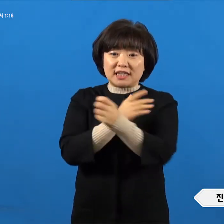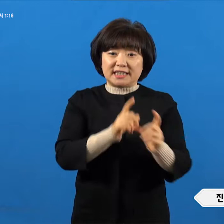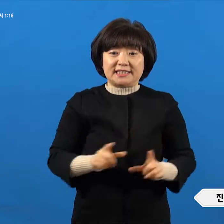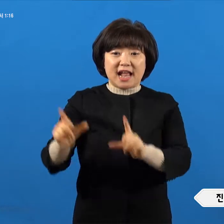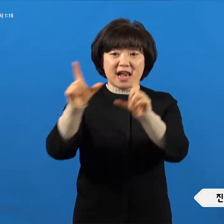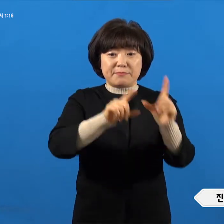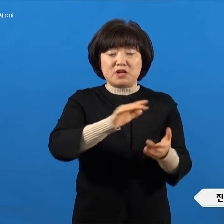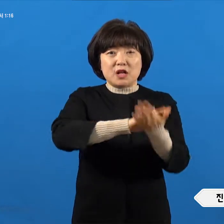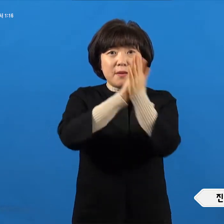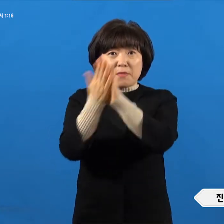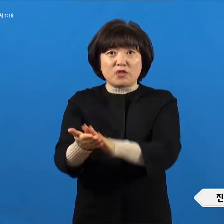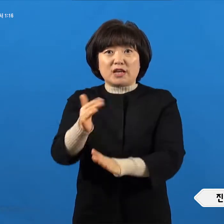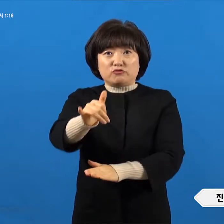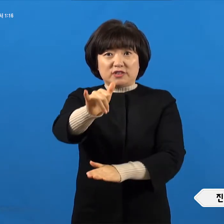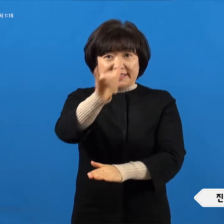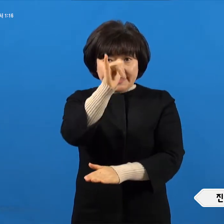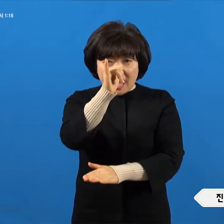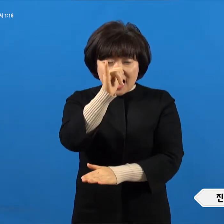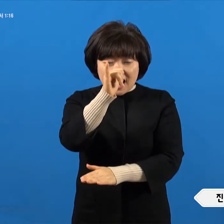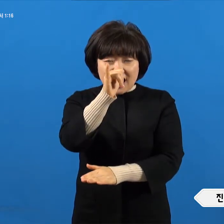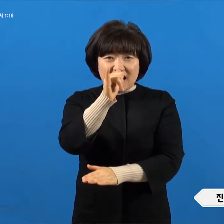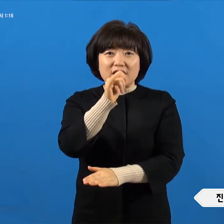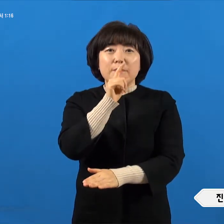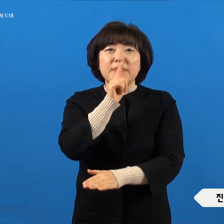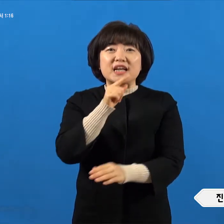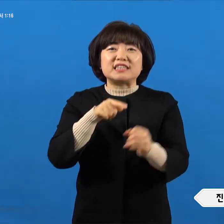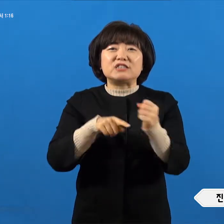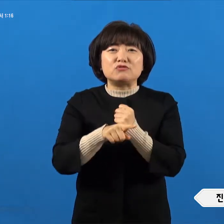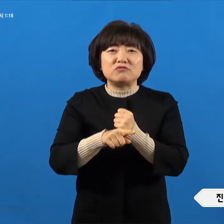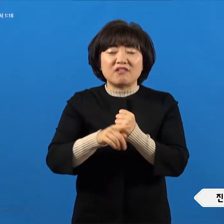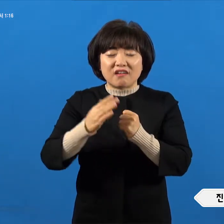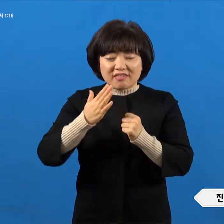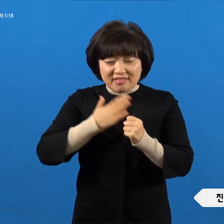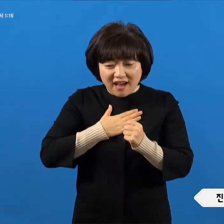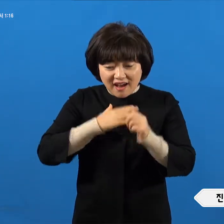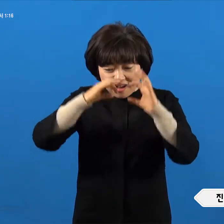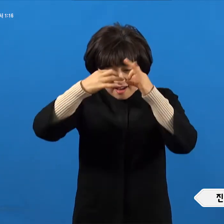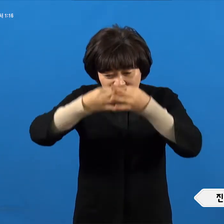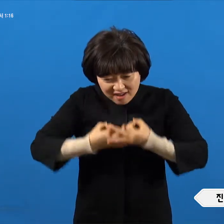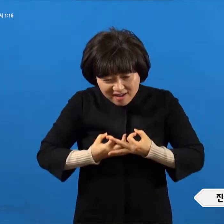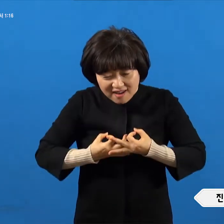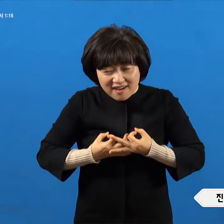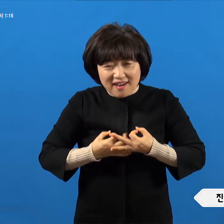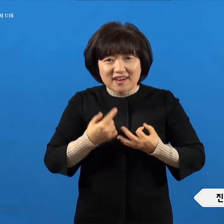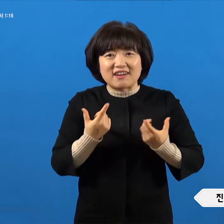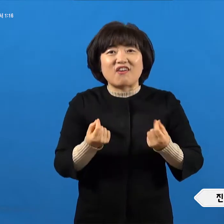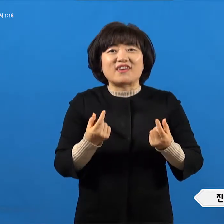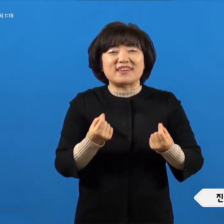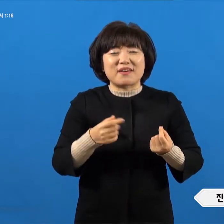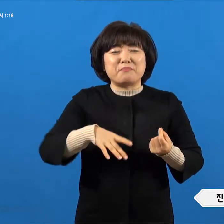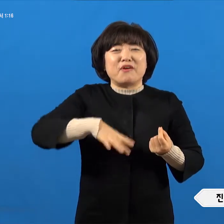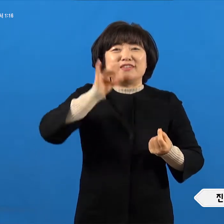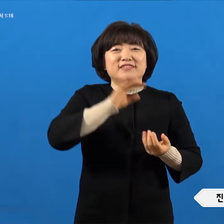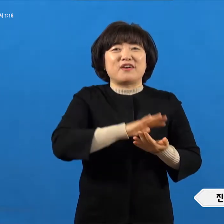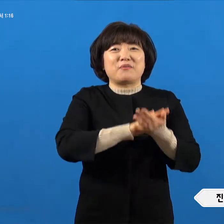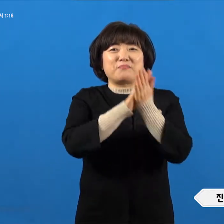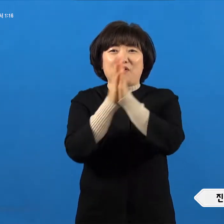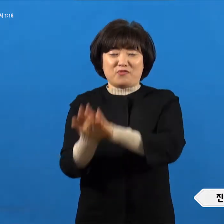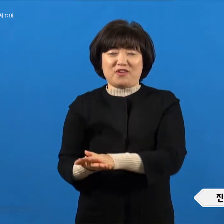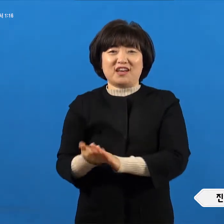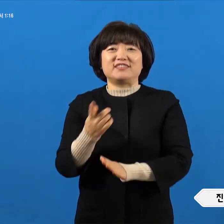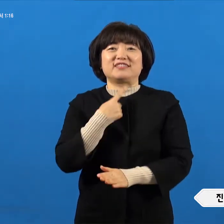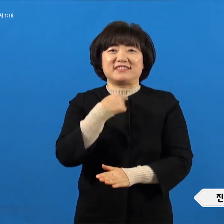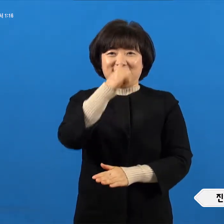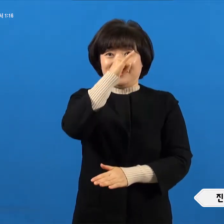변화시키는 것이라고 이야기할 수 있는 이유는 바로 자기 자신의 삶이 그렇게 먼저